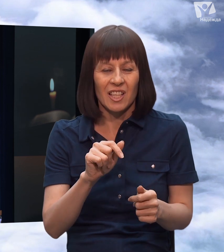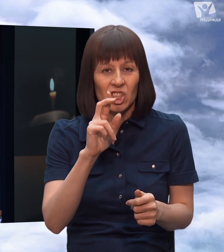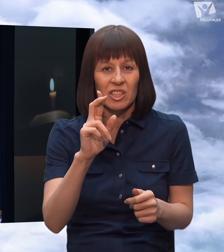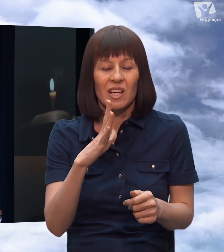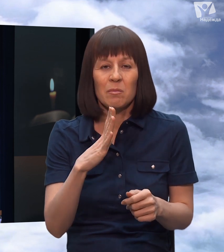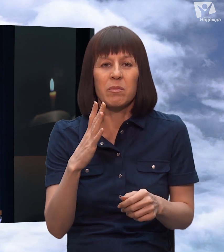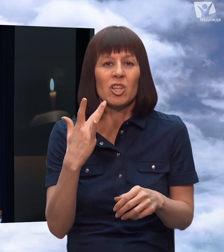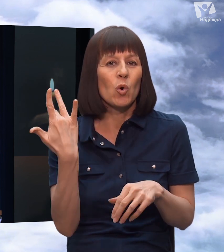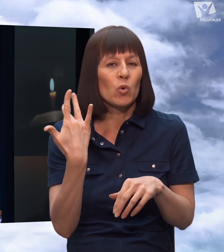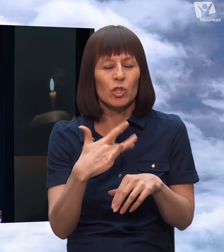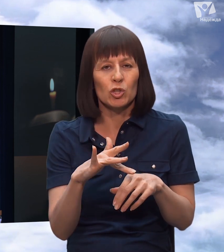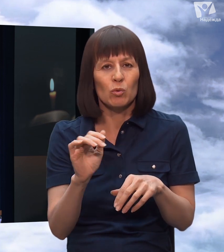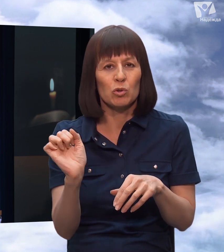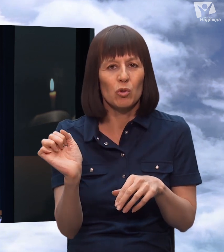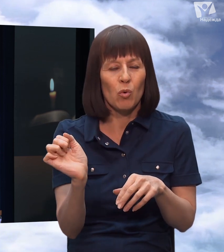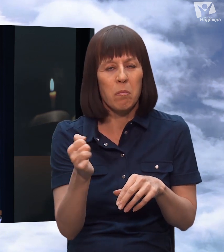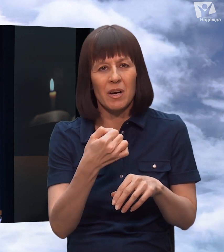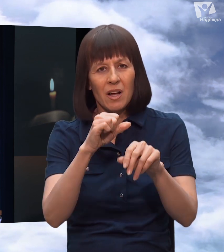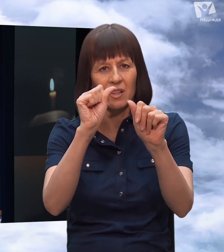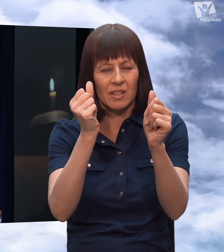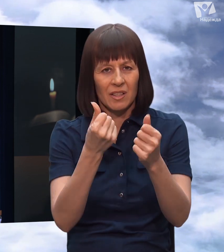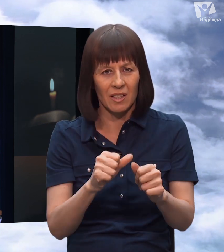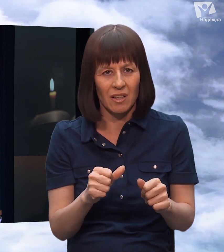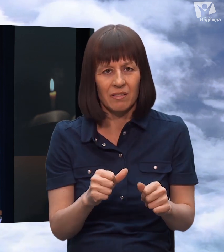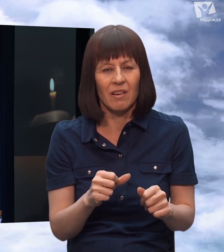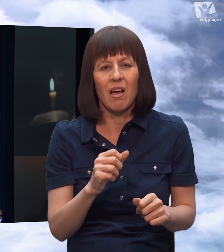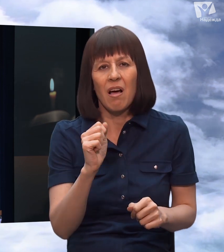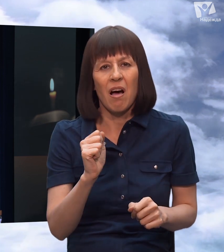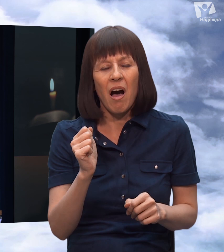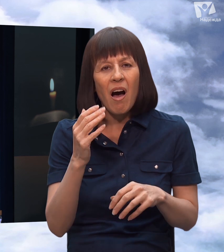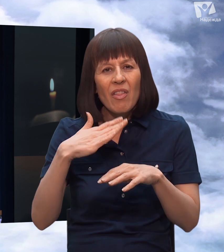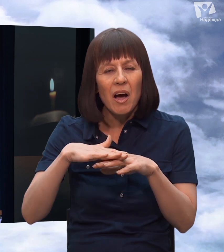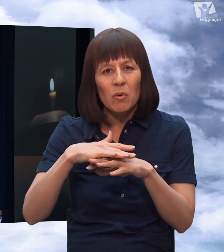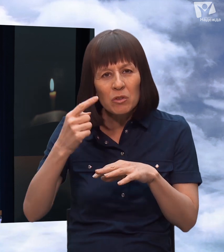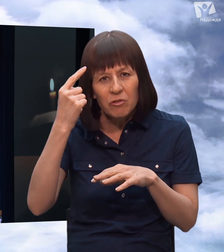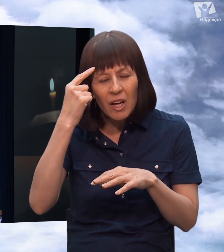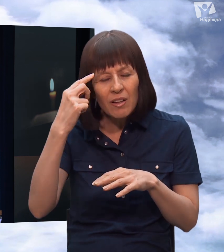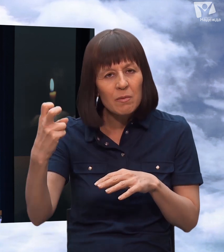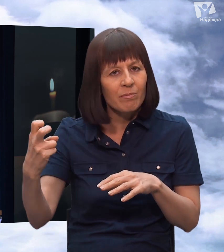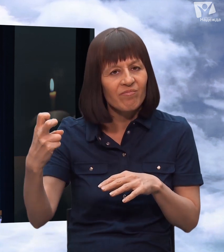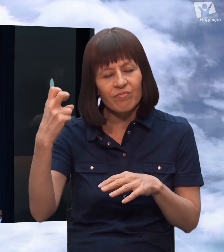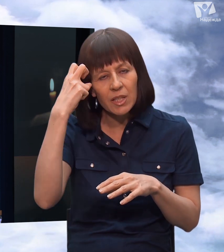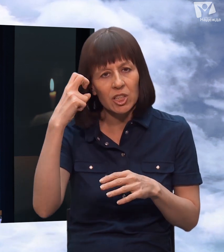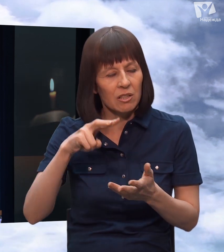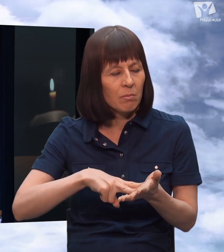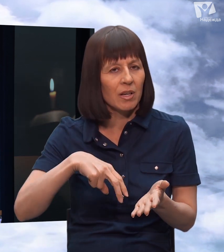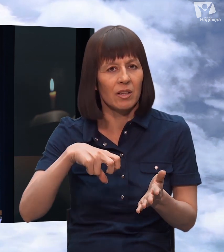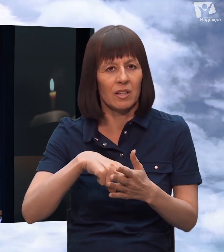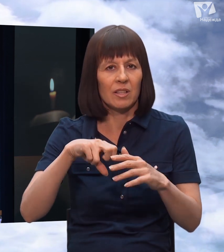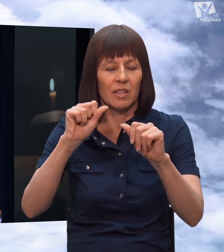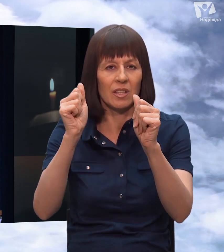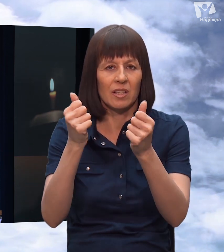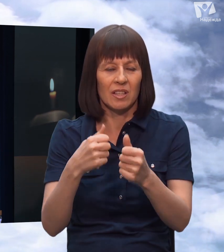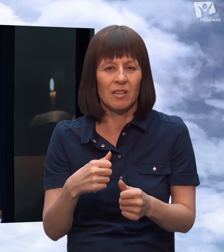большой вопрос то есть а книга ифтар законе говорит именно об отношениях да то есть а в отношении человека и бога